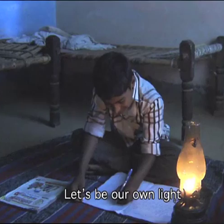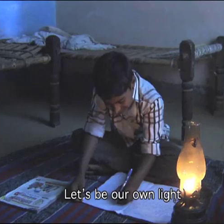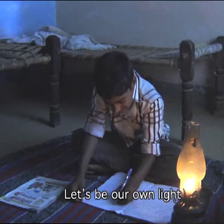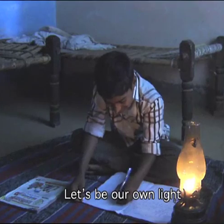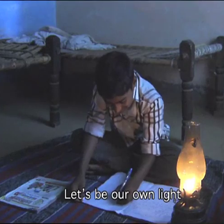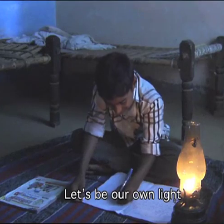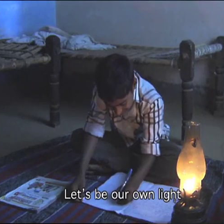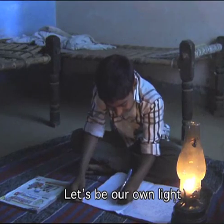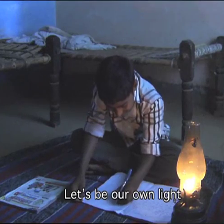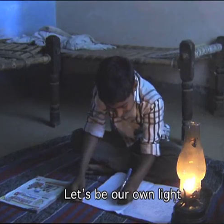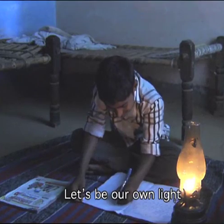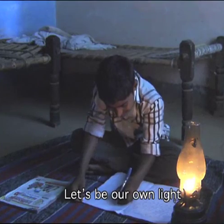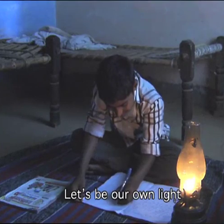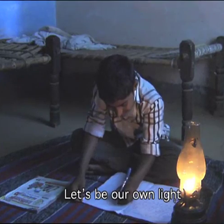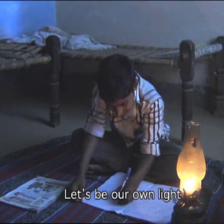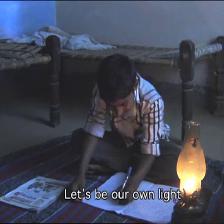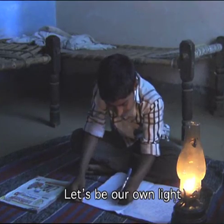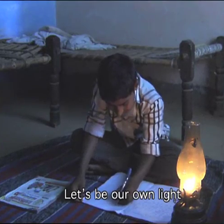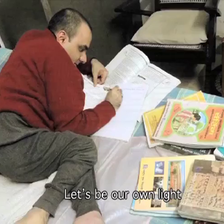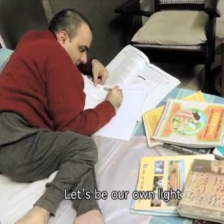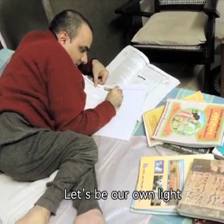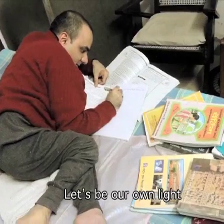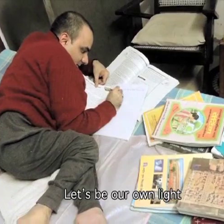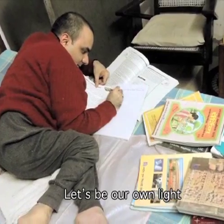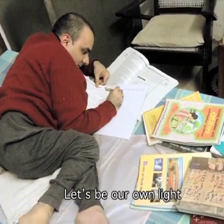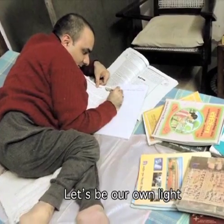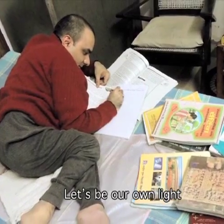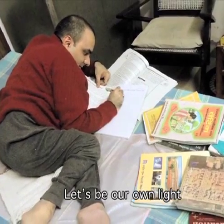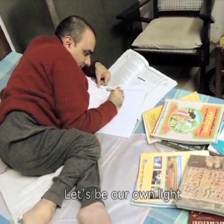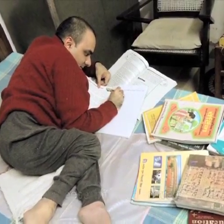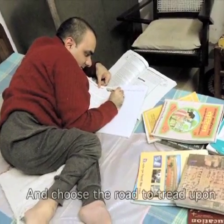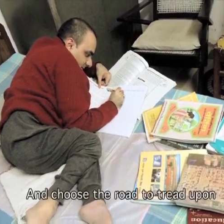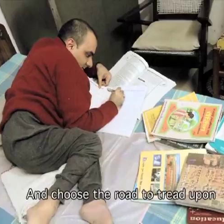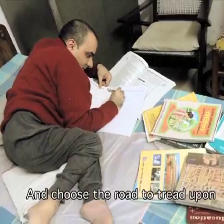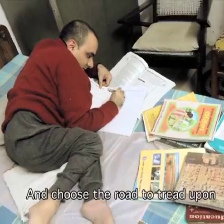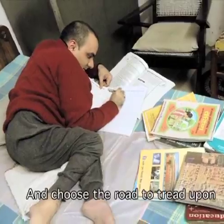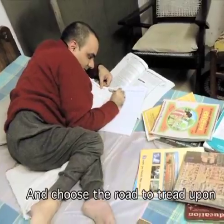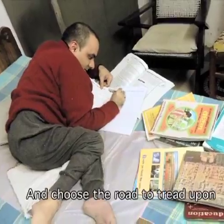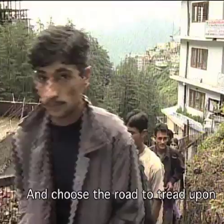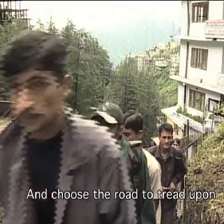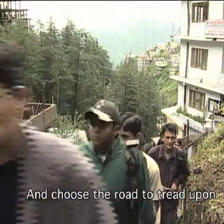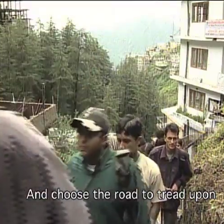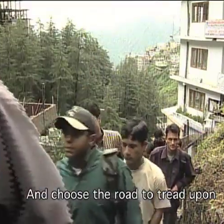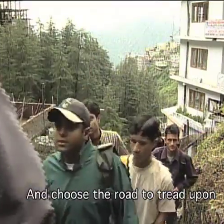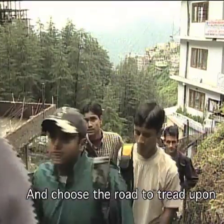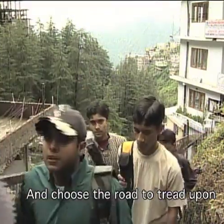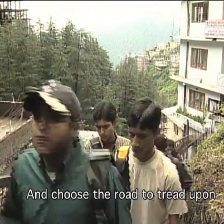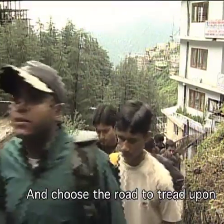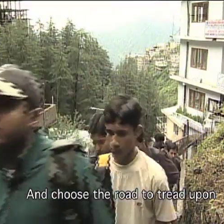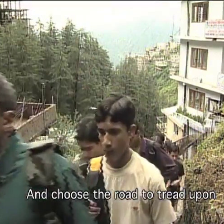हम अपना दीपक स्वयं बने, हम अपना रास्ता